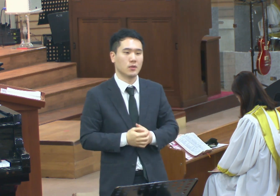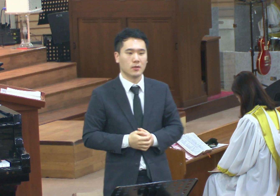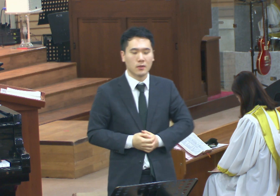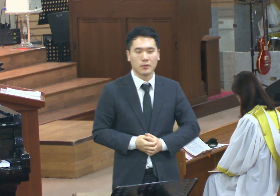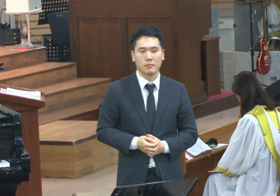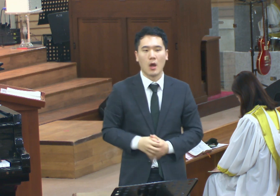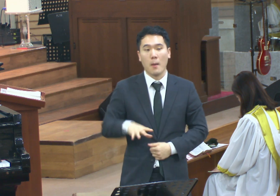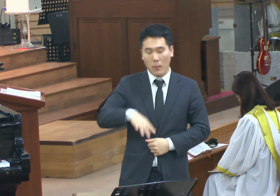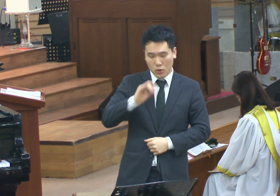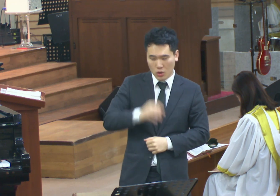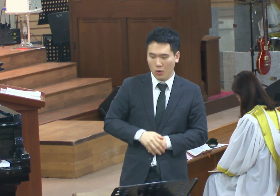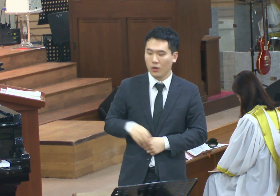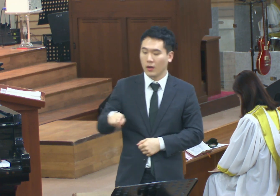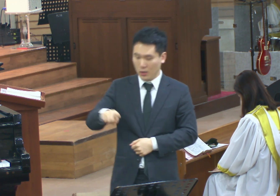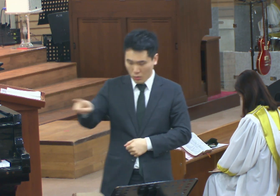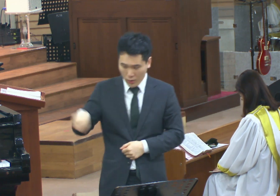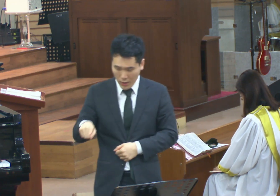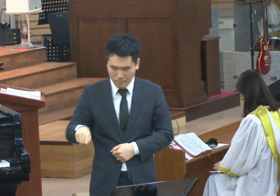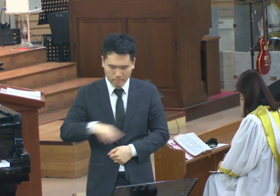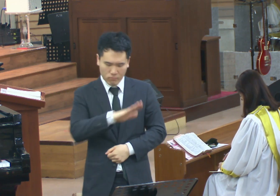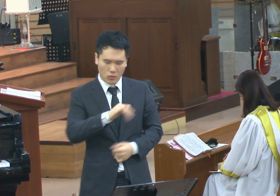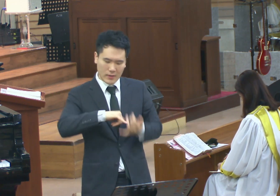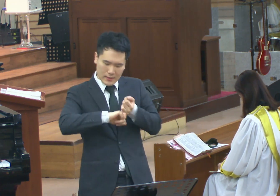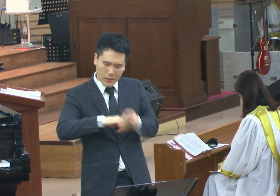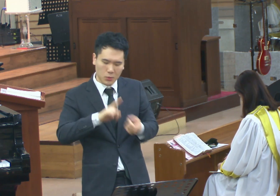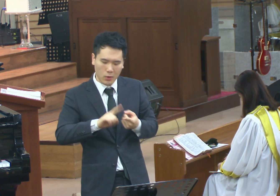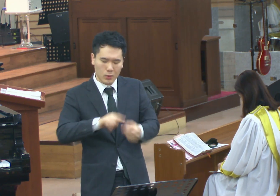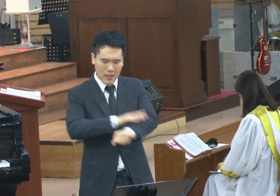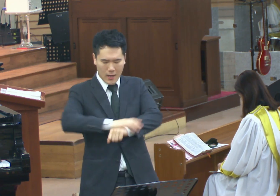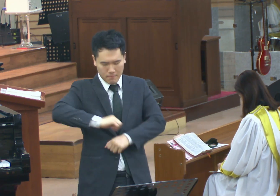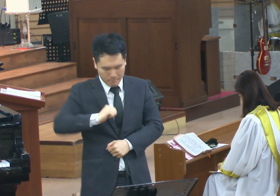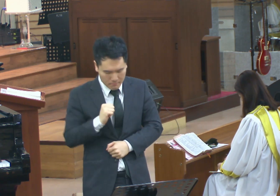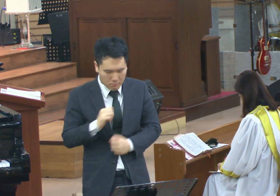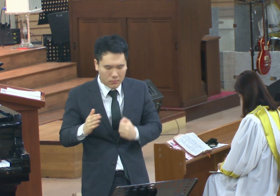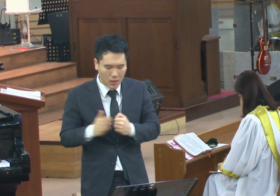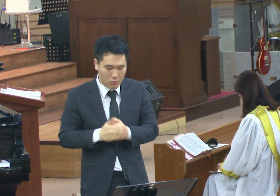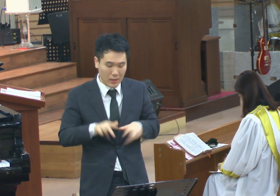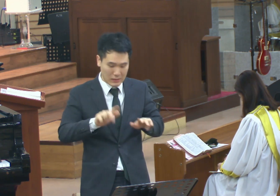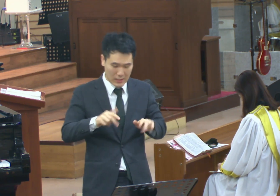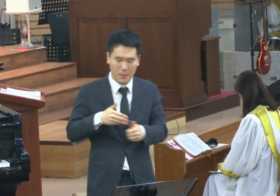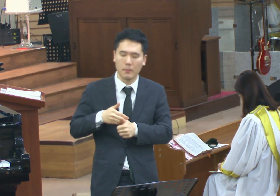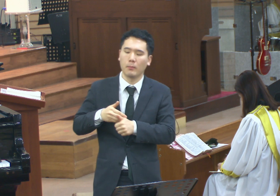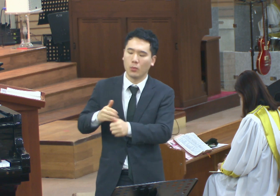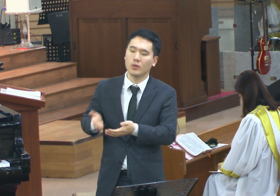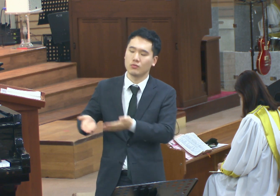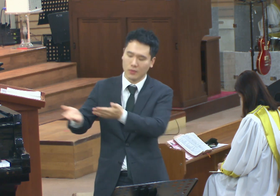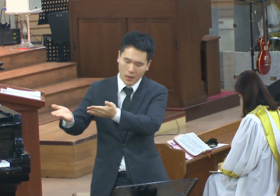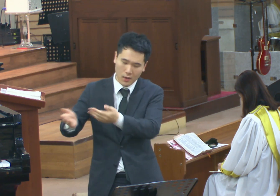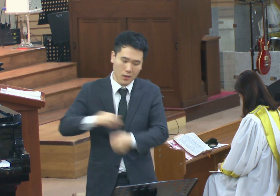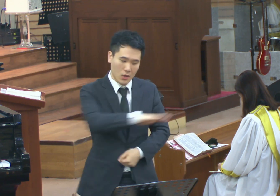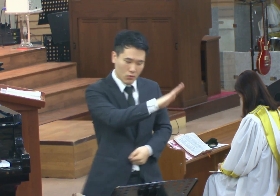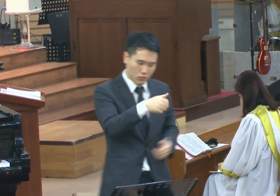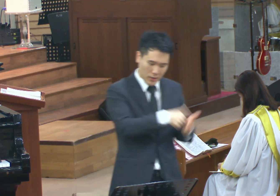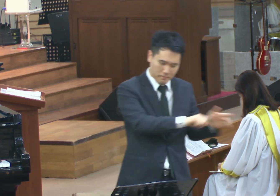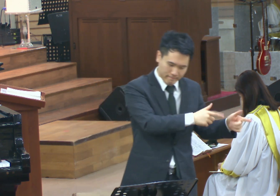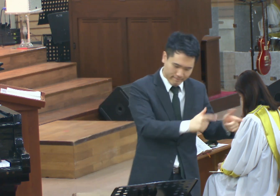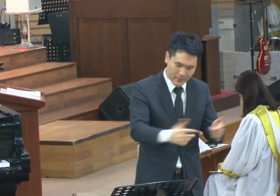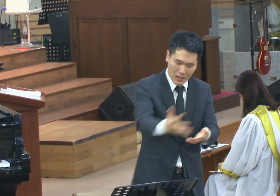것도 여호수아의 훌륭한 점입니다. 누구나 이기적이어서 하나를 요구하면 이익이 늘어난다면 더